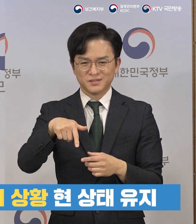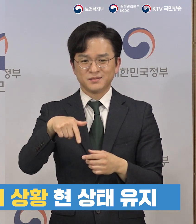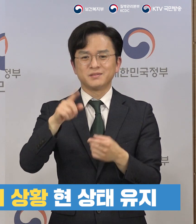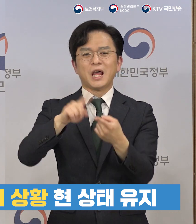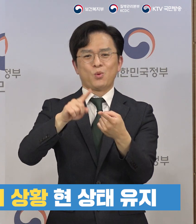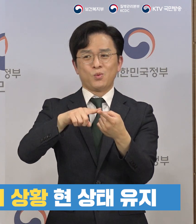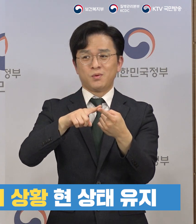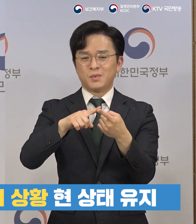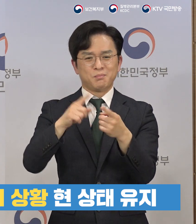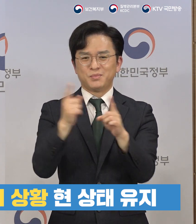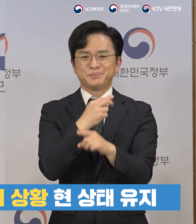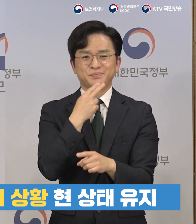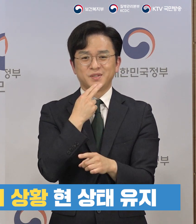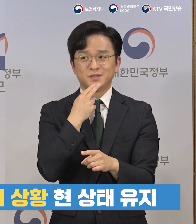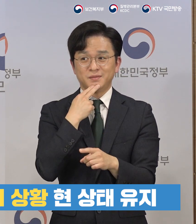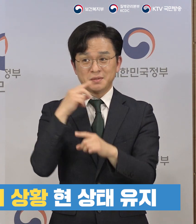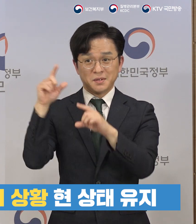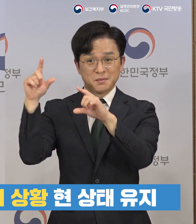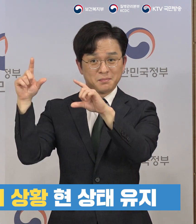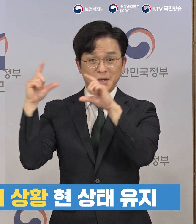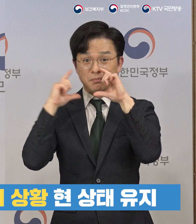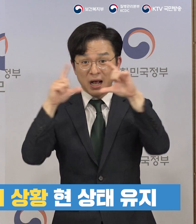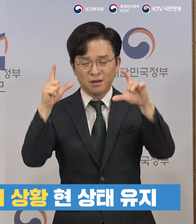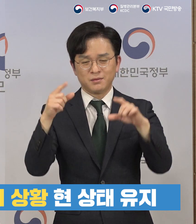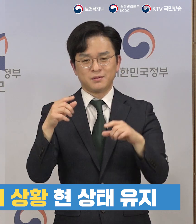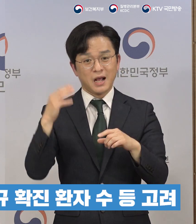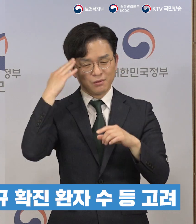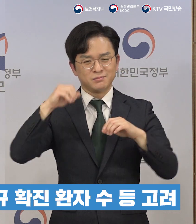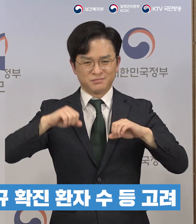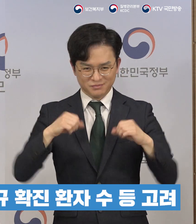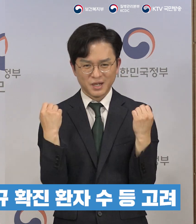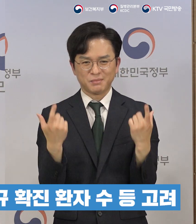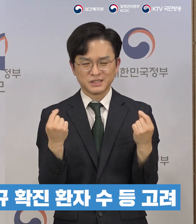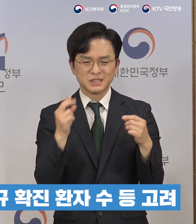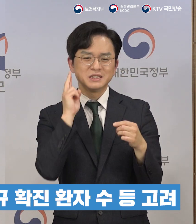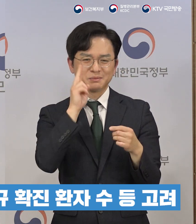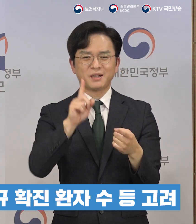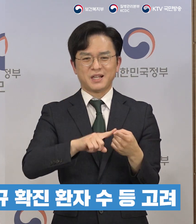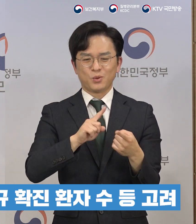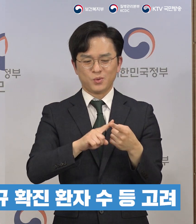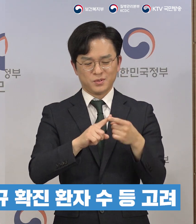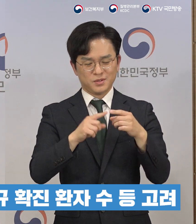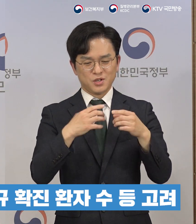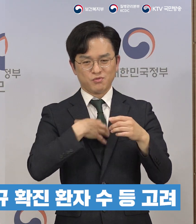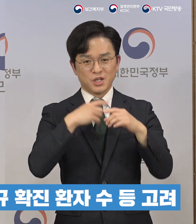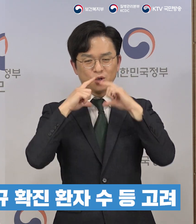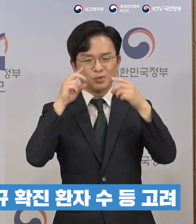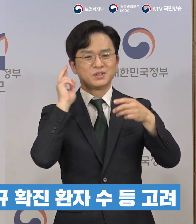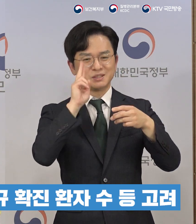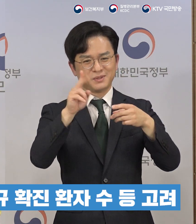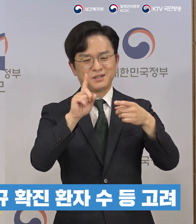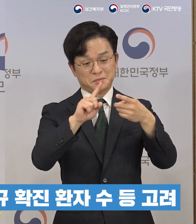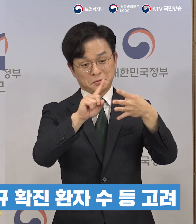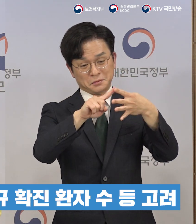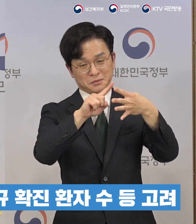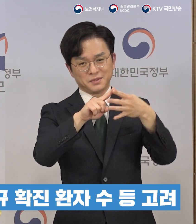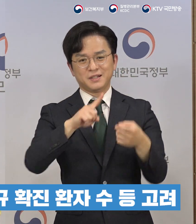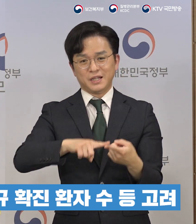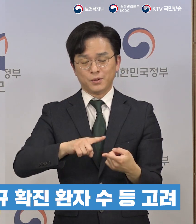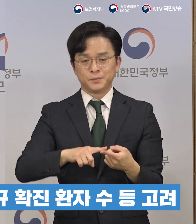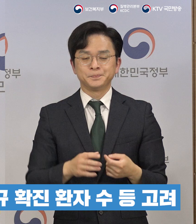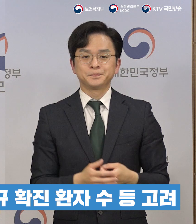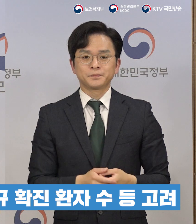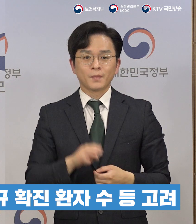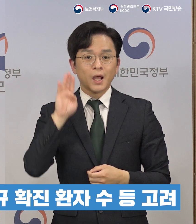그리고 우리가 자체적으로 지금 내세우는 지표 른 어 감염 원인이 확인되지 않은 감는 사례가